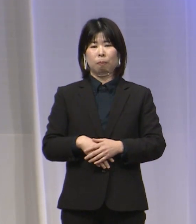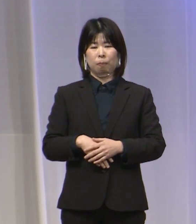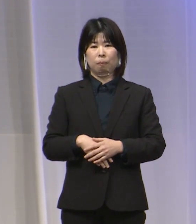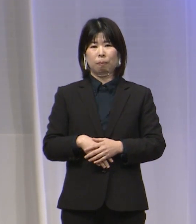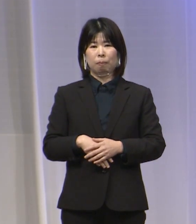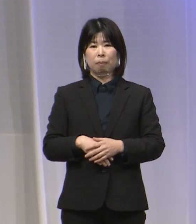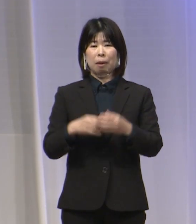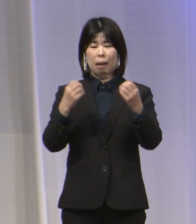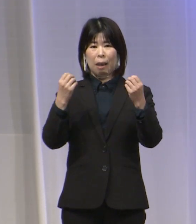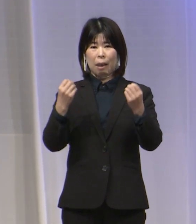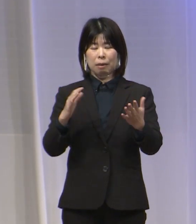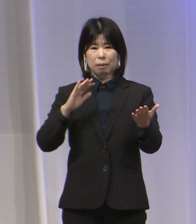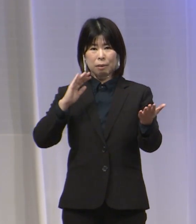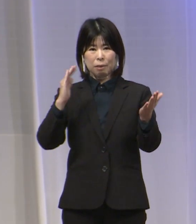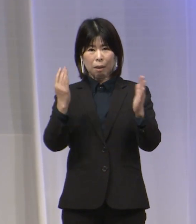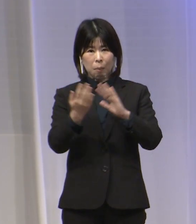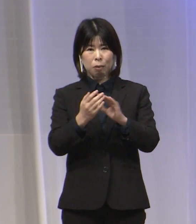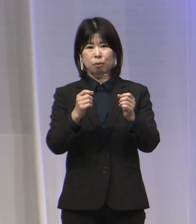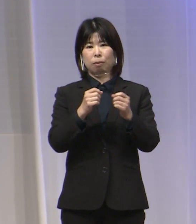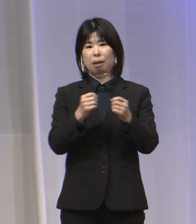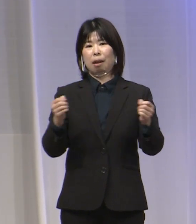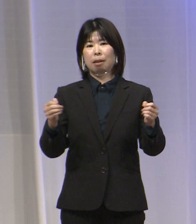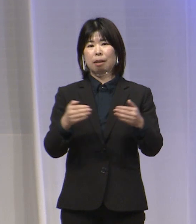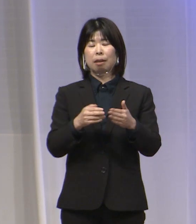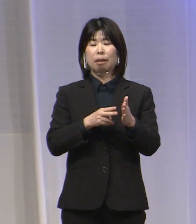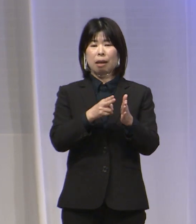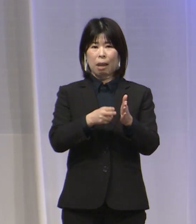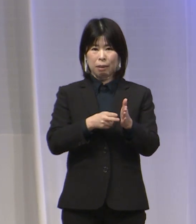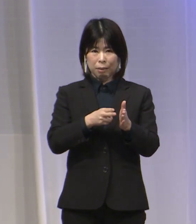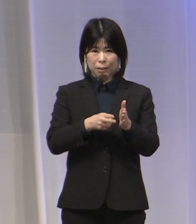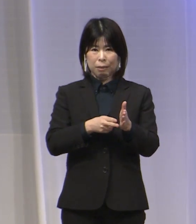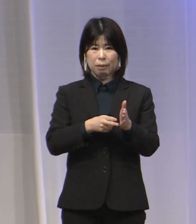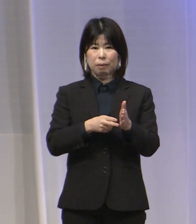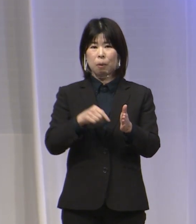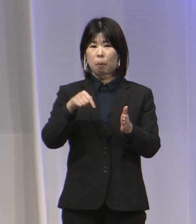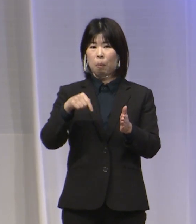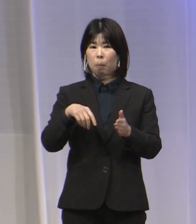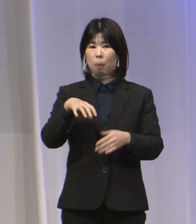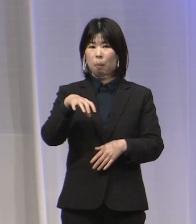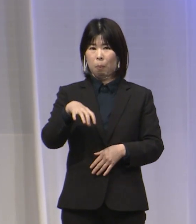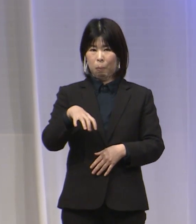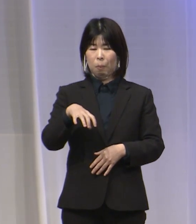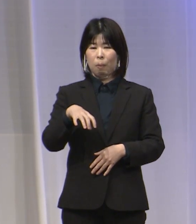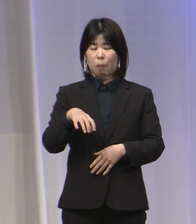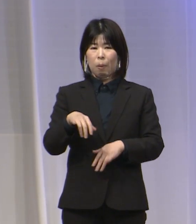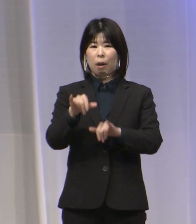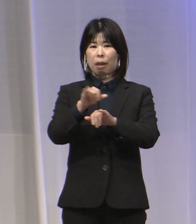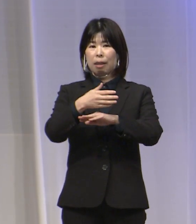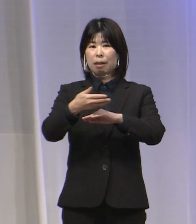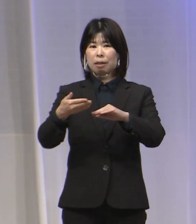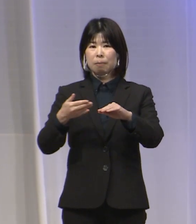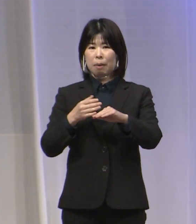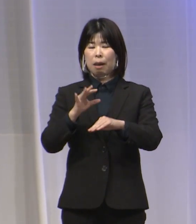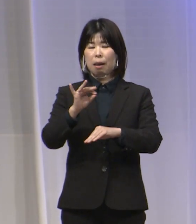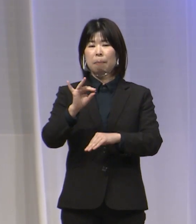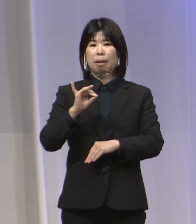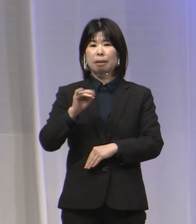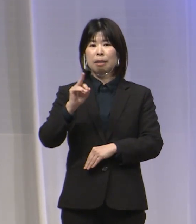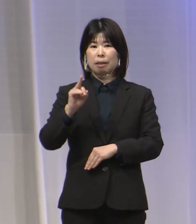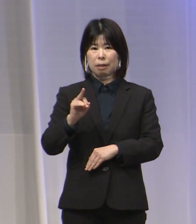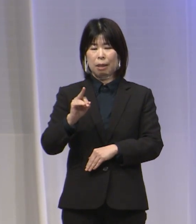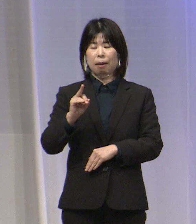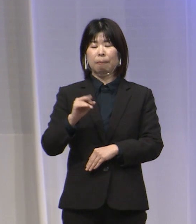新たに生まれ変わった長崎行きや本日の会場ここで島メッセの開業